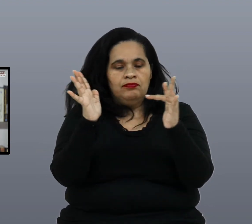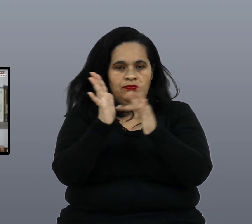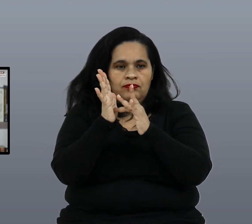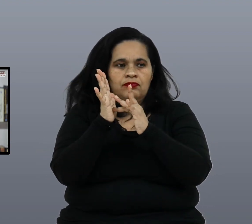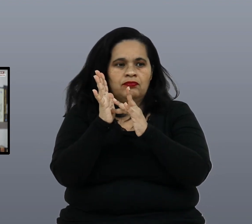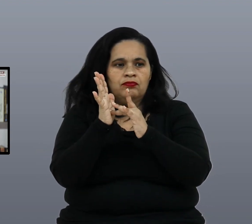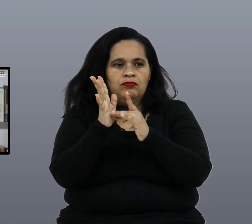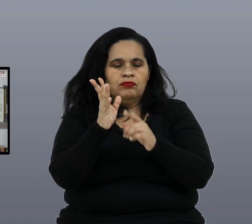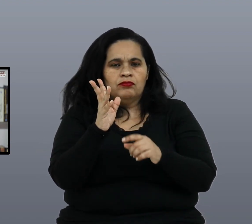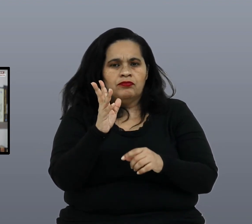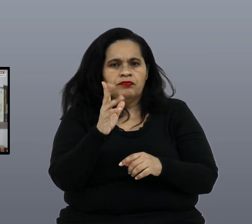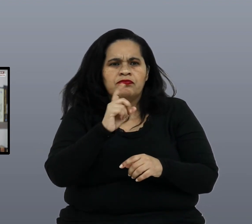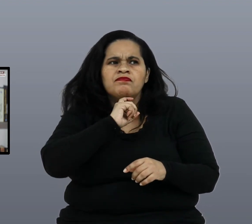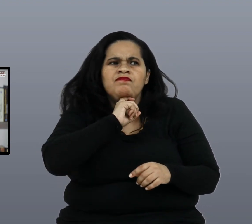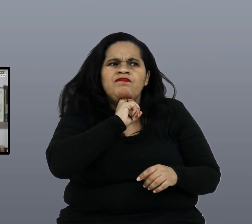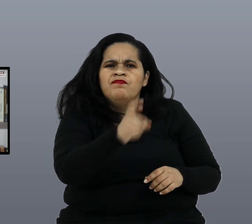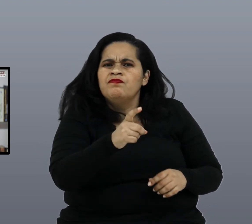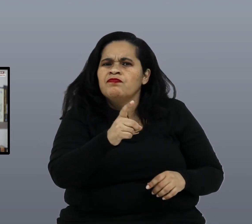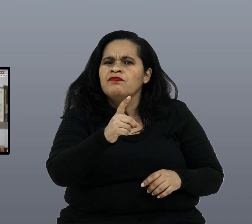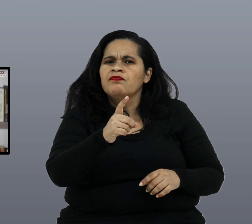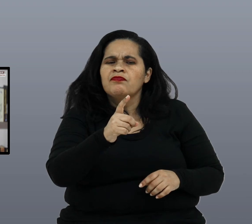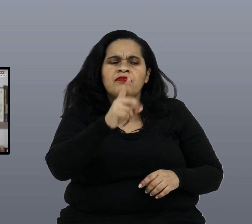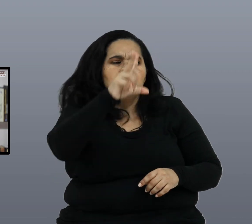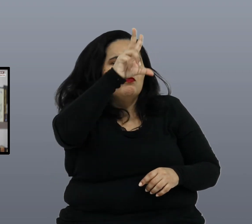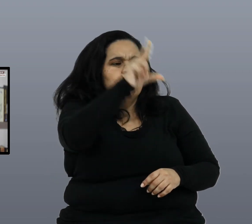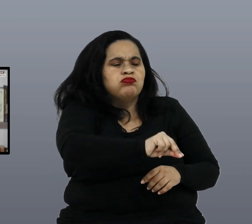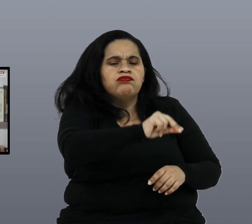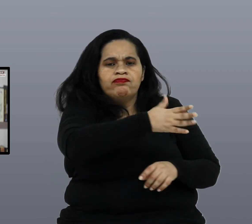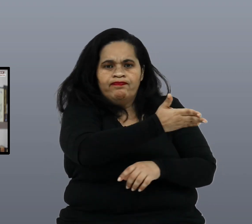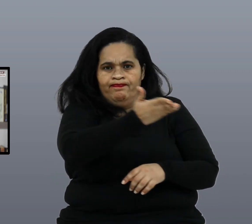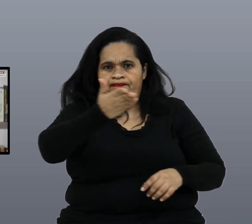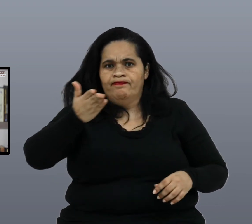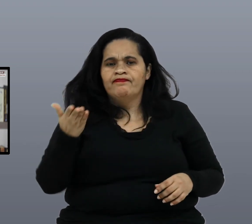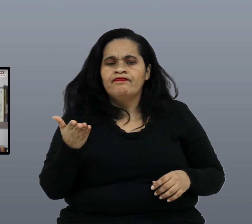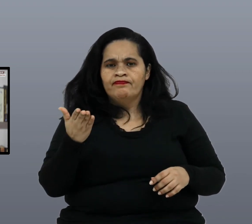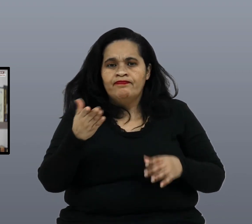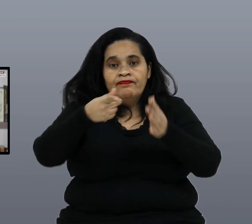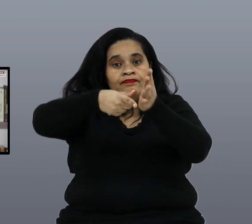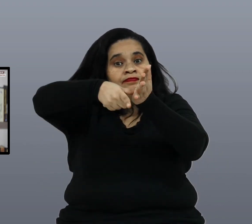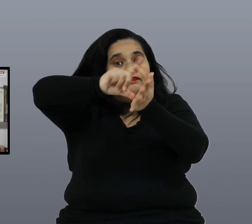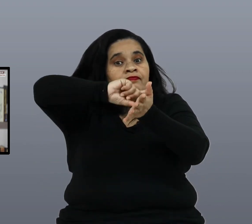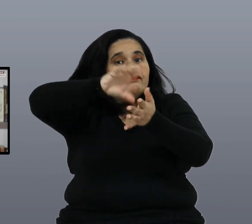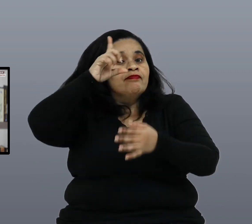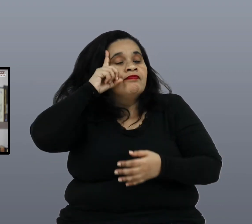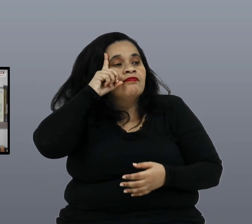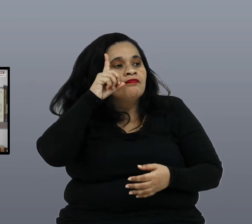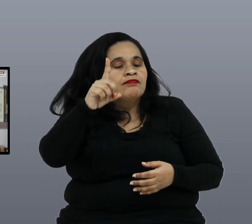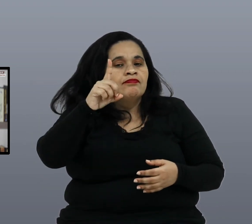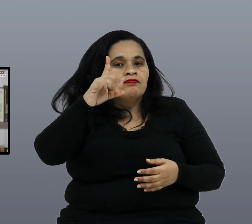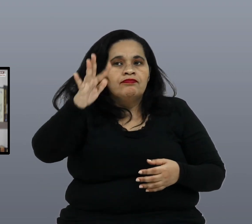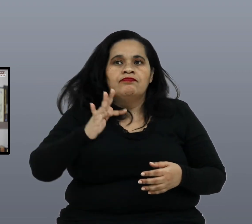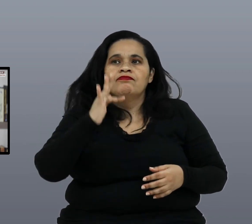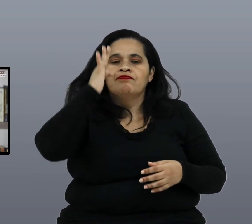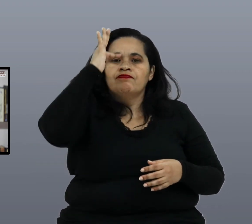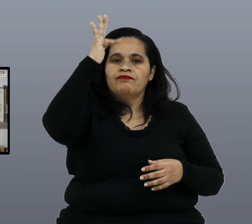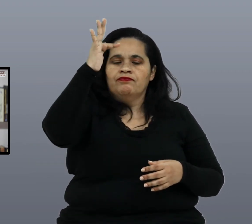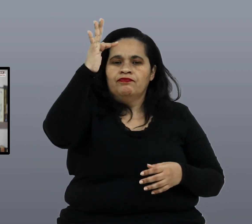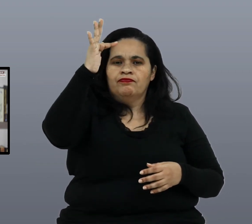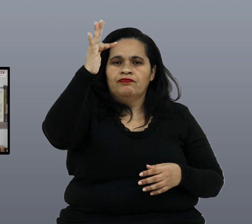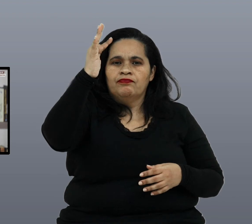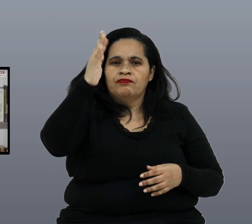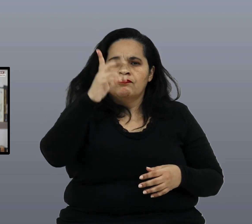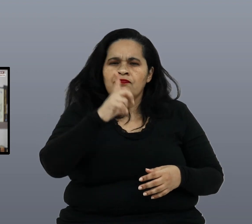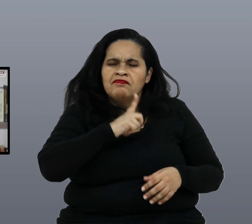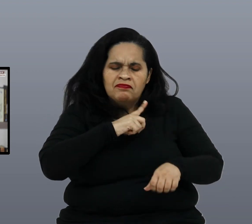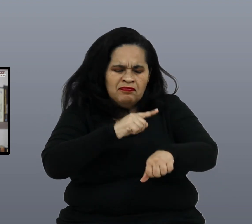deixe que ninguém engane vocês de modo algum. Antes daquele dia virá a apostasia.